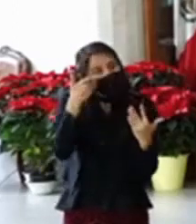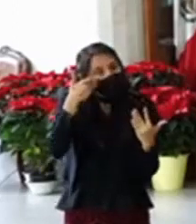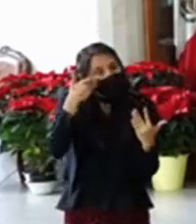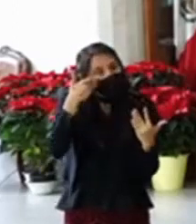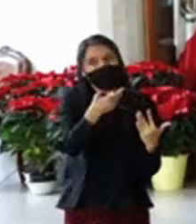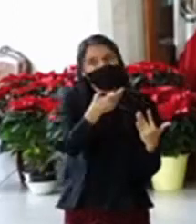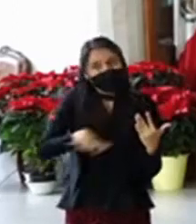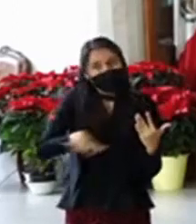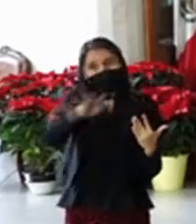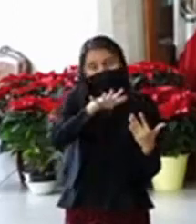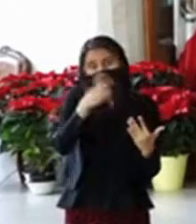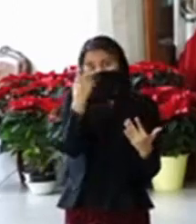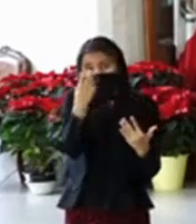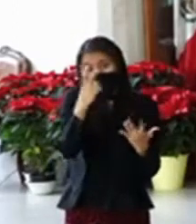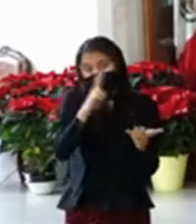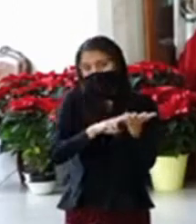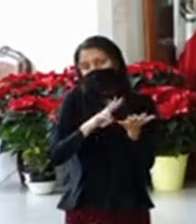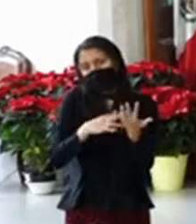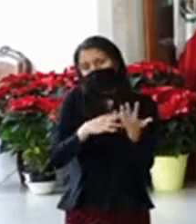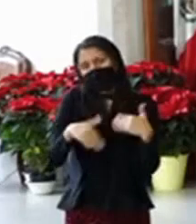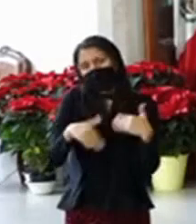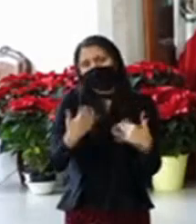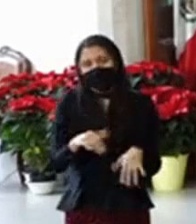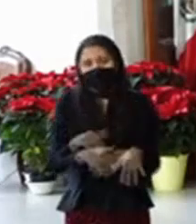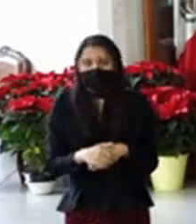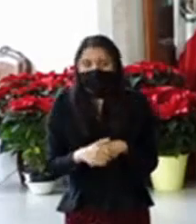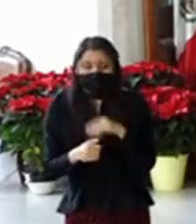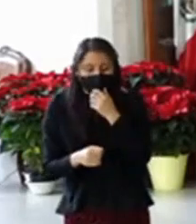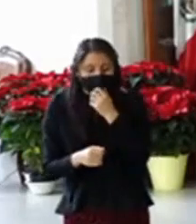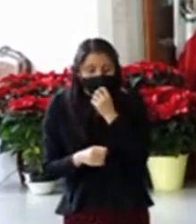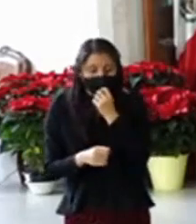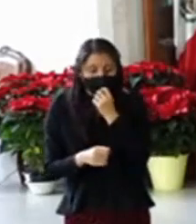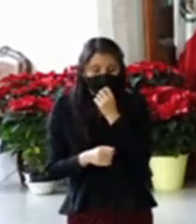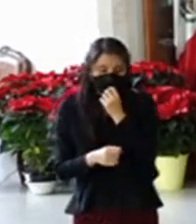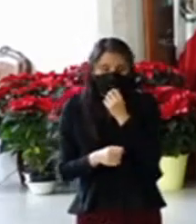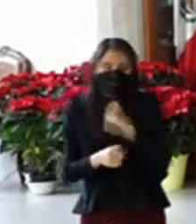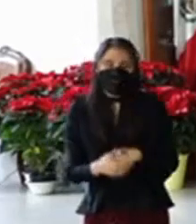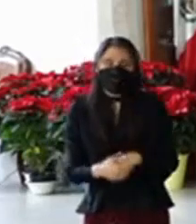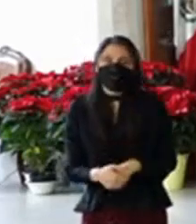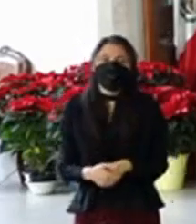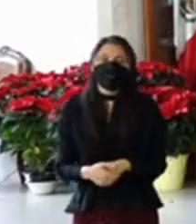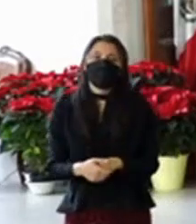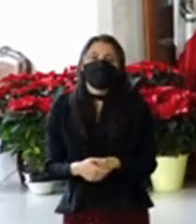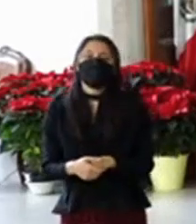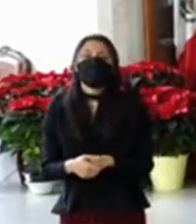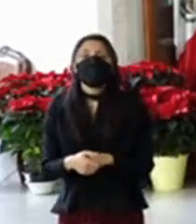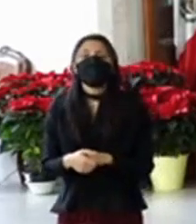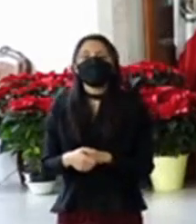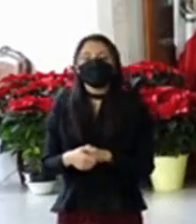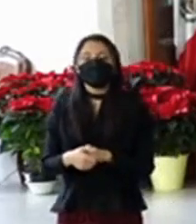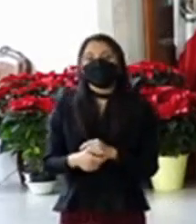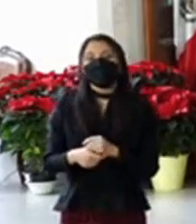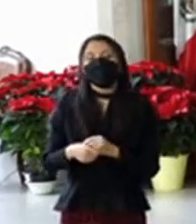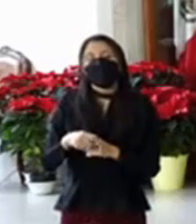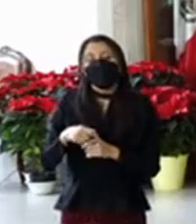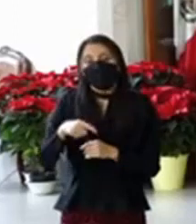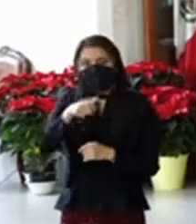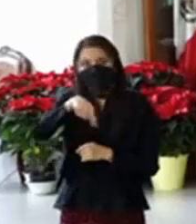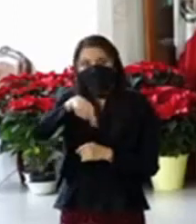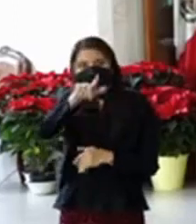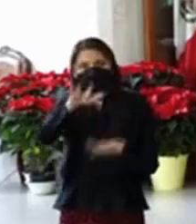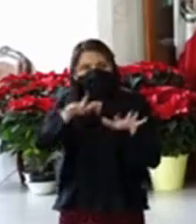Esta es la realidad de la palabra, hermanos. Esto es lo que no se puede discutir